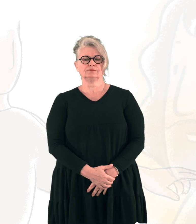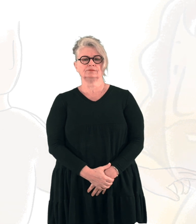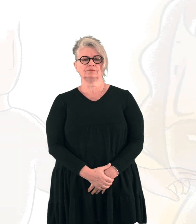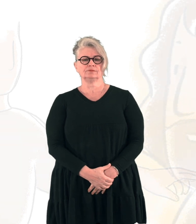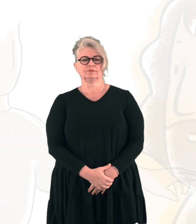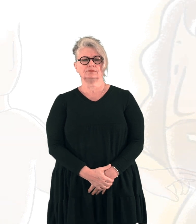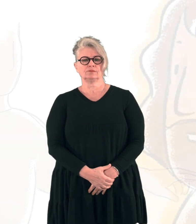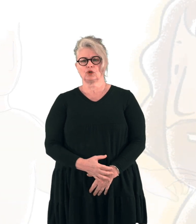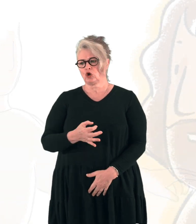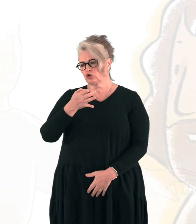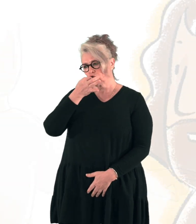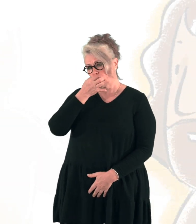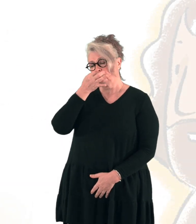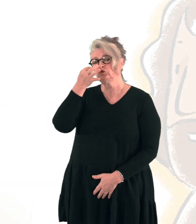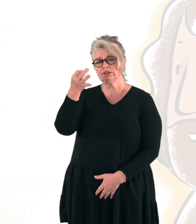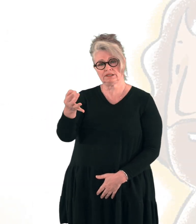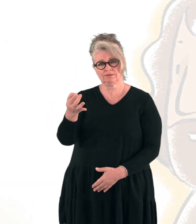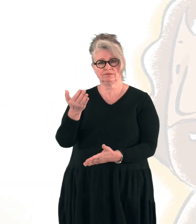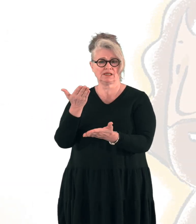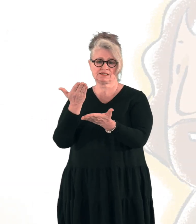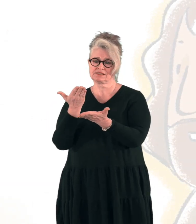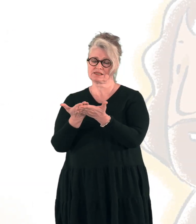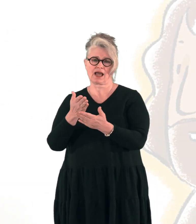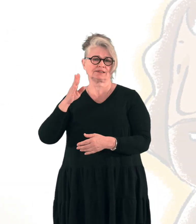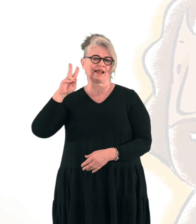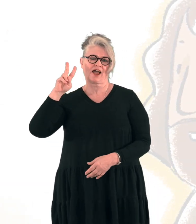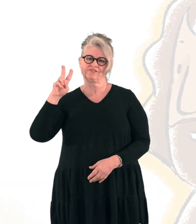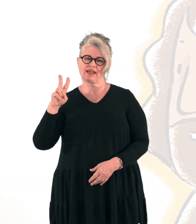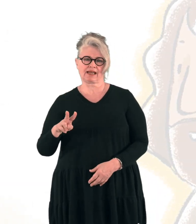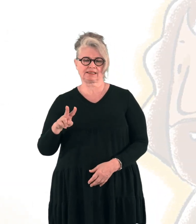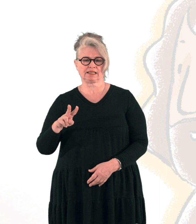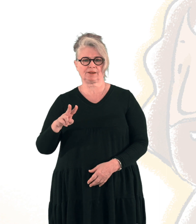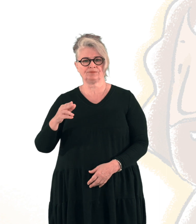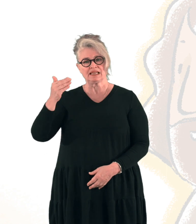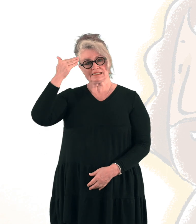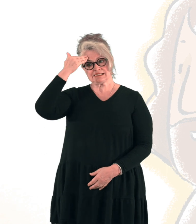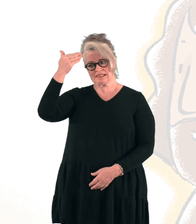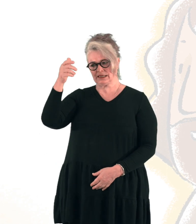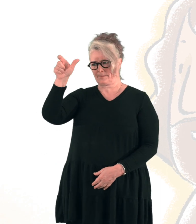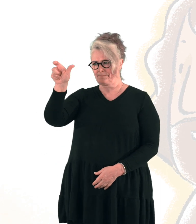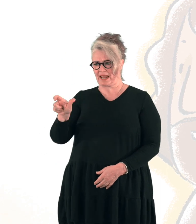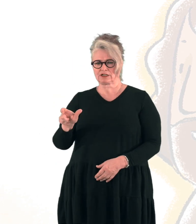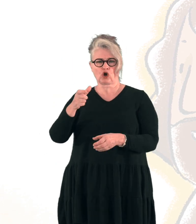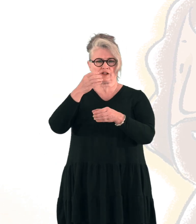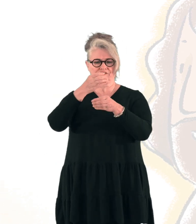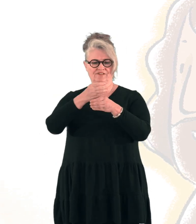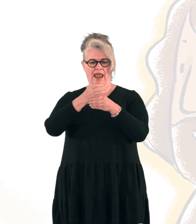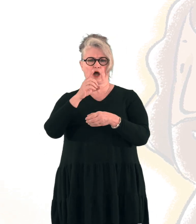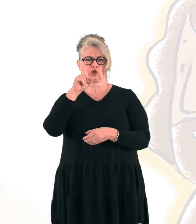nous je vous le dis c'est la vérité si une personne vous donne à boire un